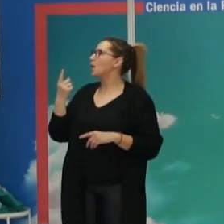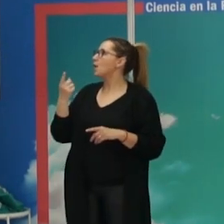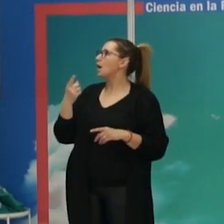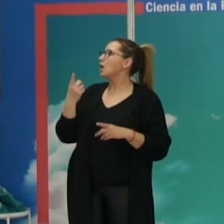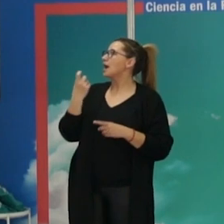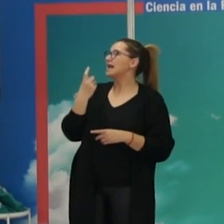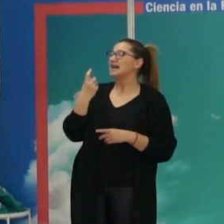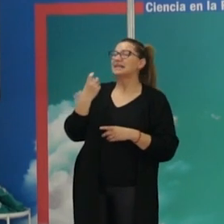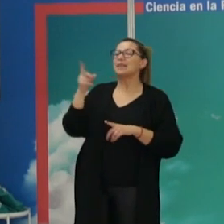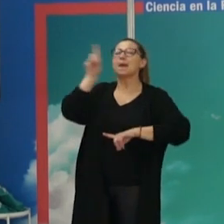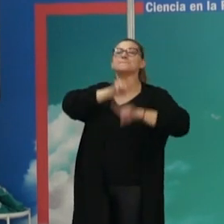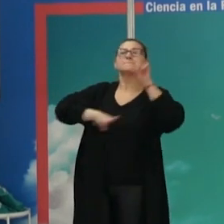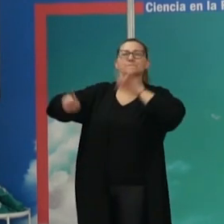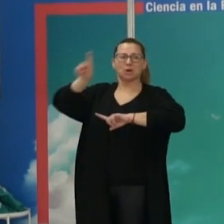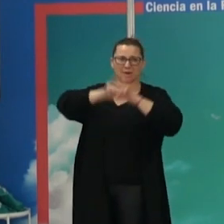hechos y valores en estas fronteras.